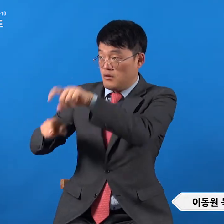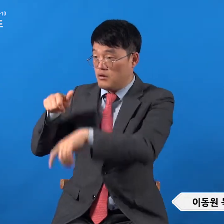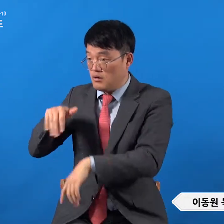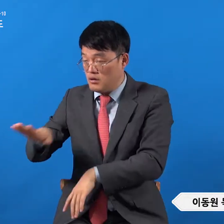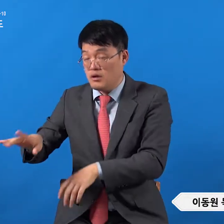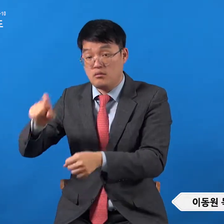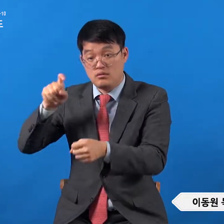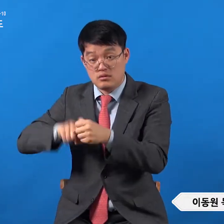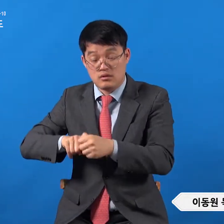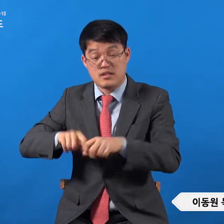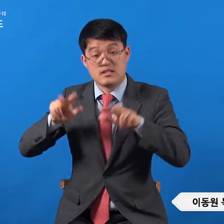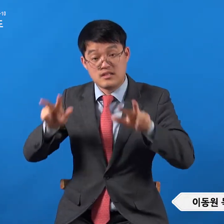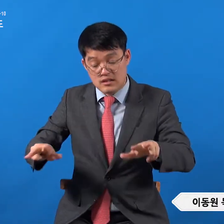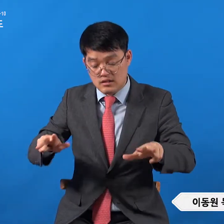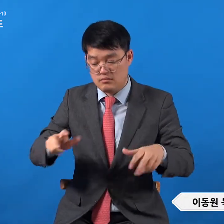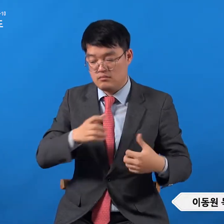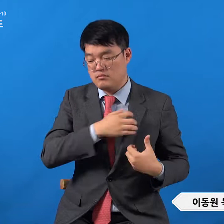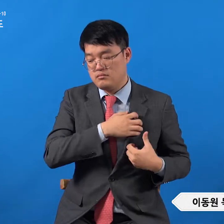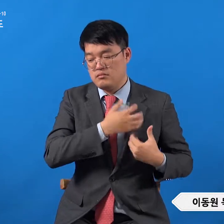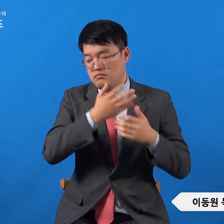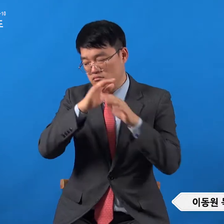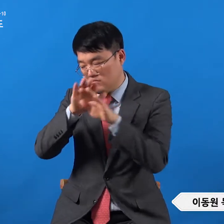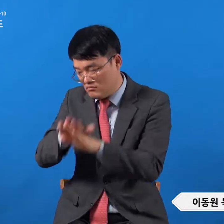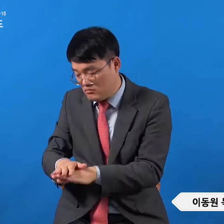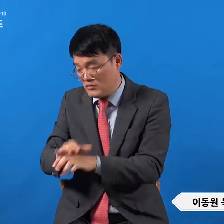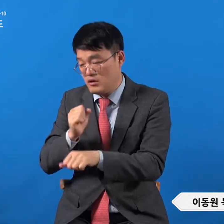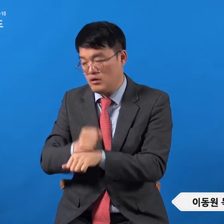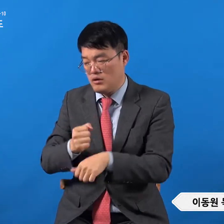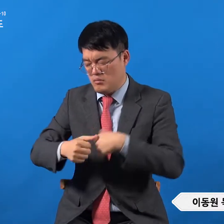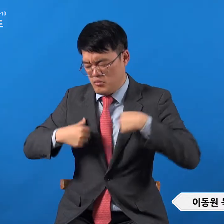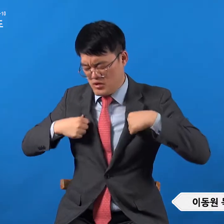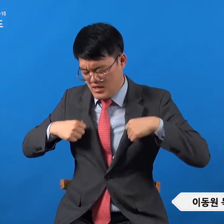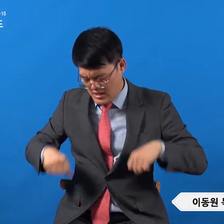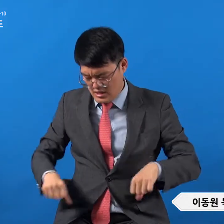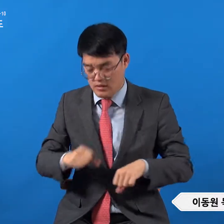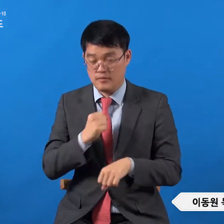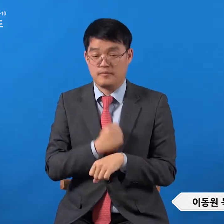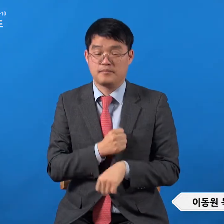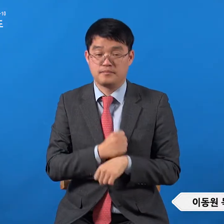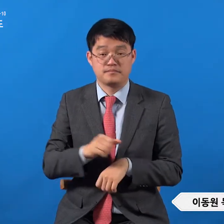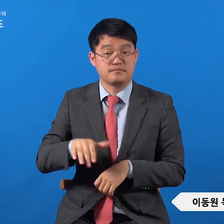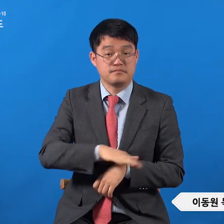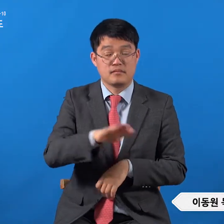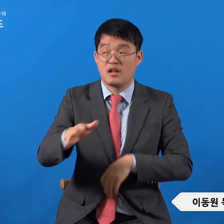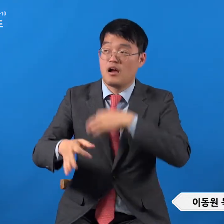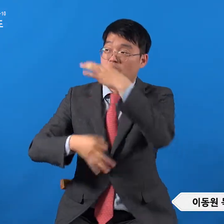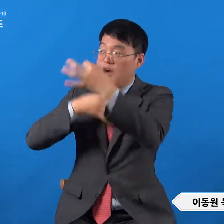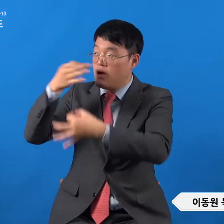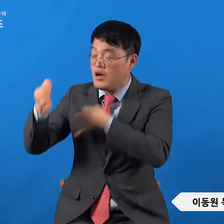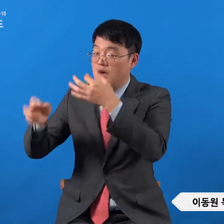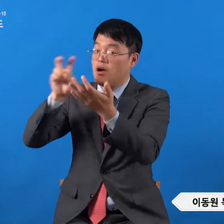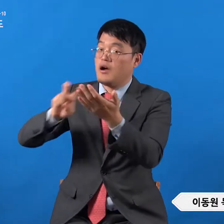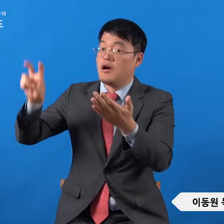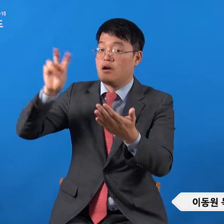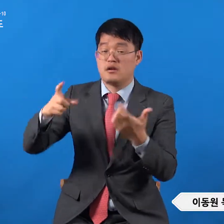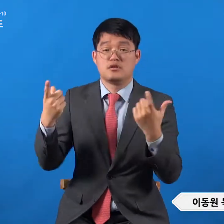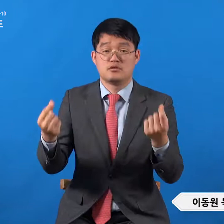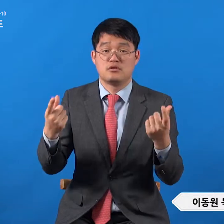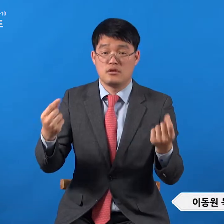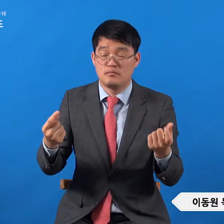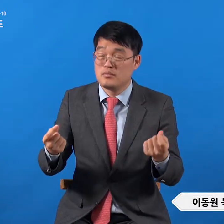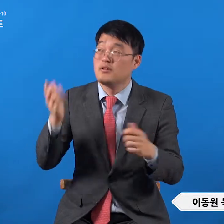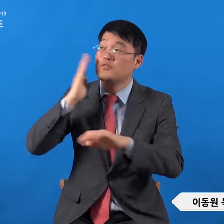나아가기 위해 이제 지금 내려놓을 것 내려놓고 포기할 것 포기하고, 우리가 부르는